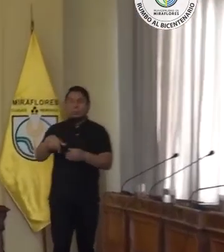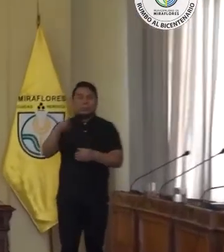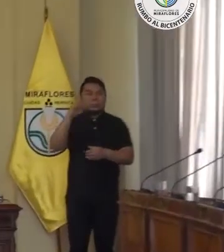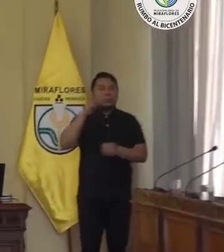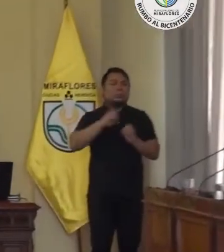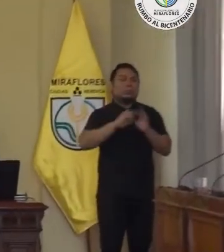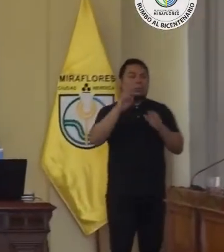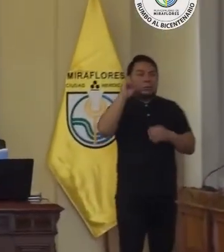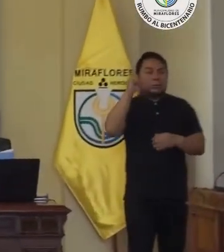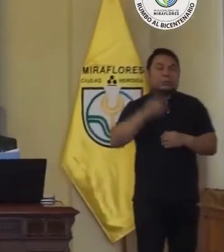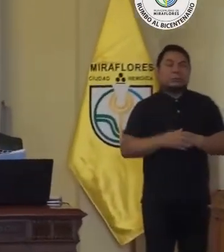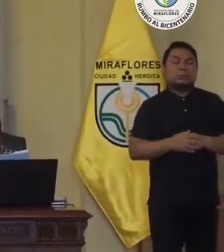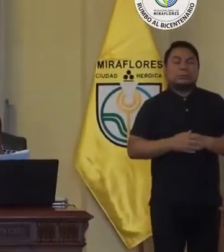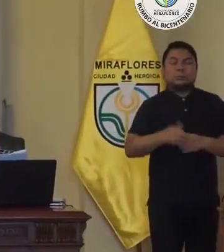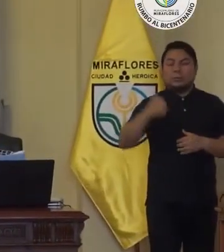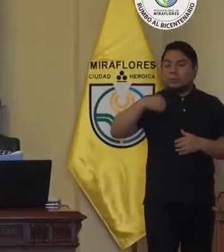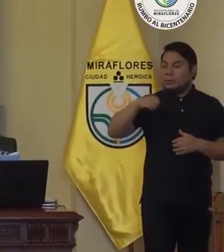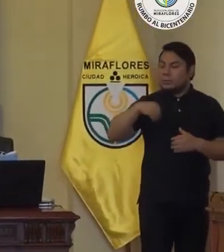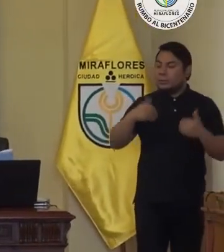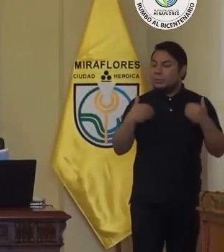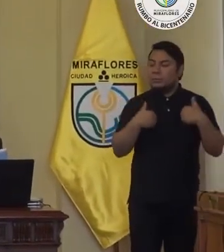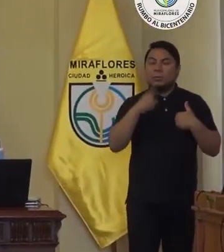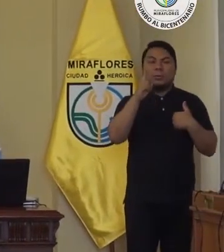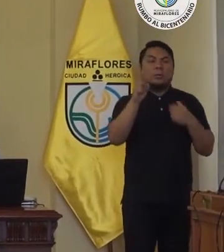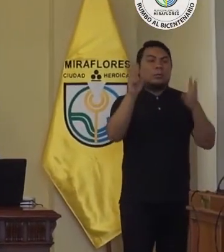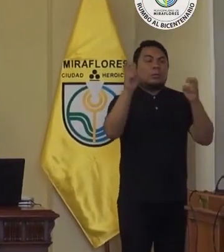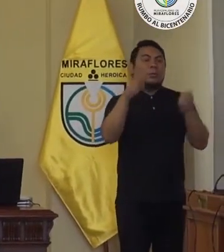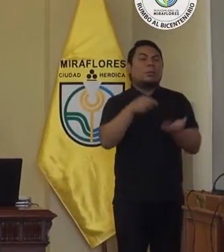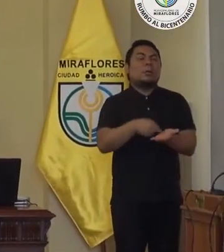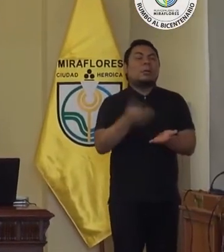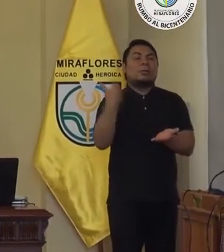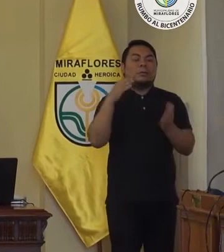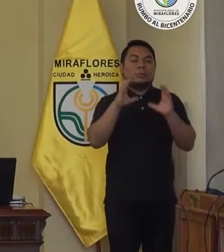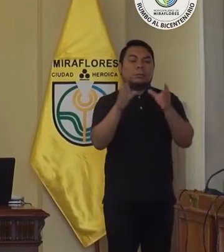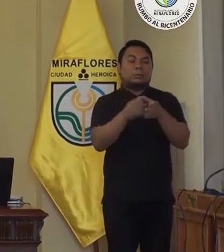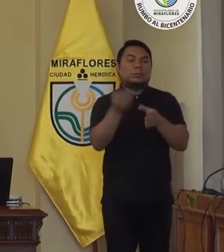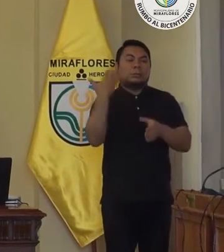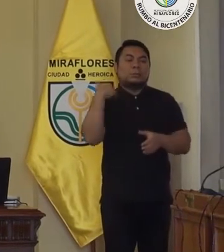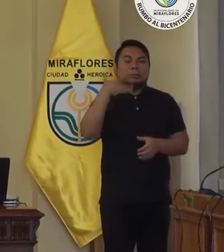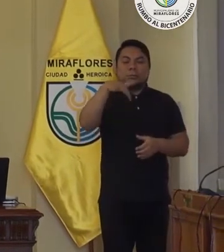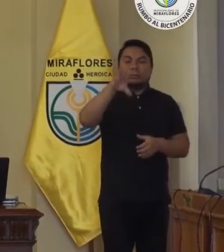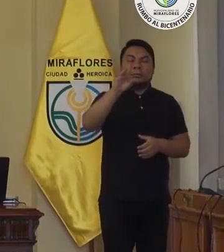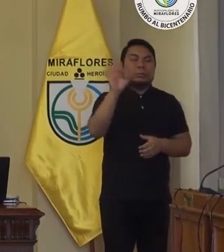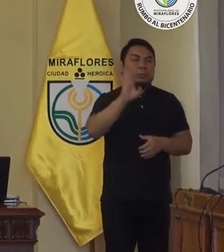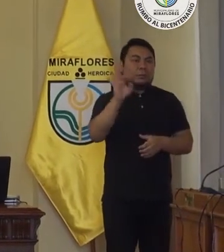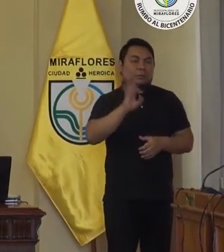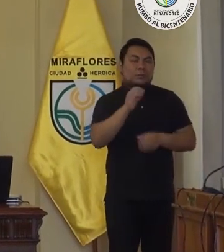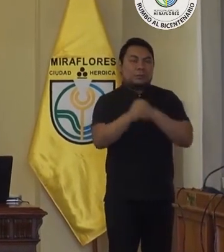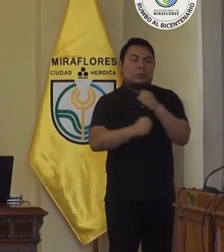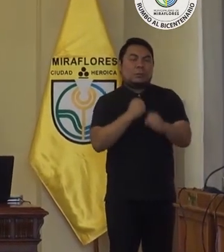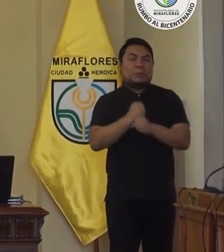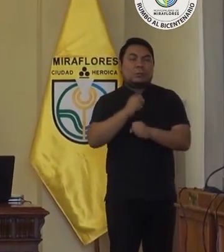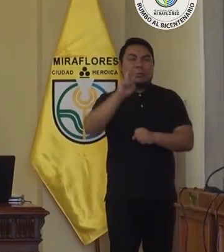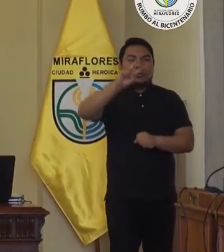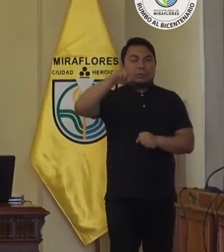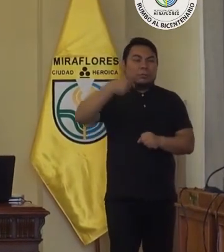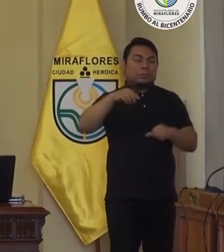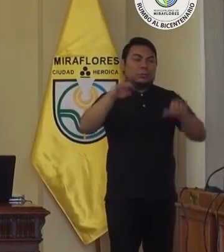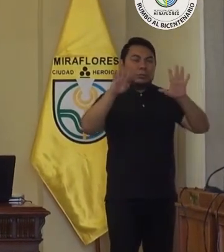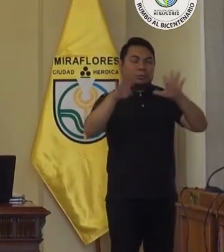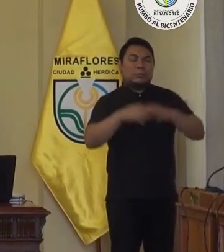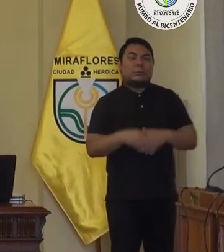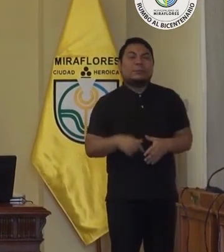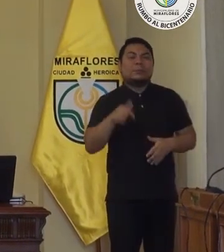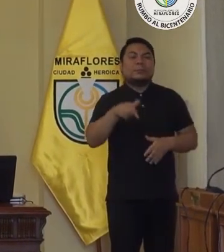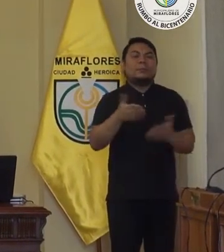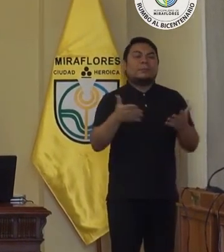día. Señor alcalde, tenemos un tema pendiente de la sesión ordinaria del 18 de febrero del 2019.